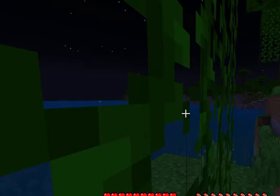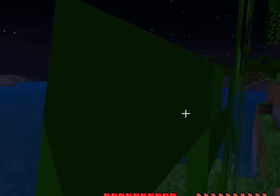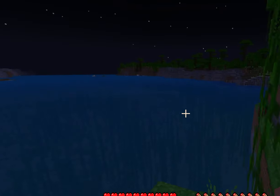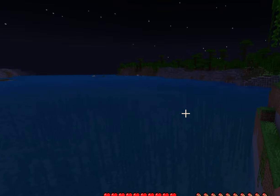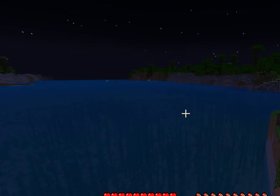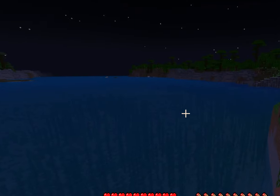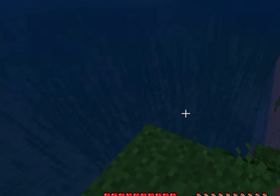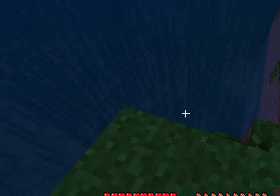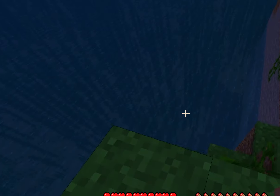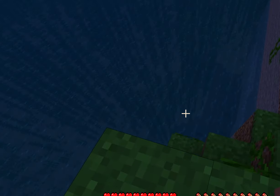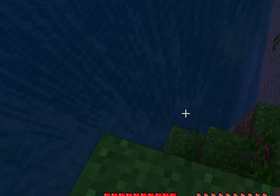え、めっちゃ汚いなここ